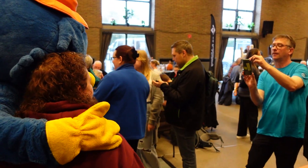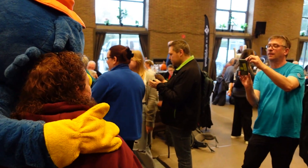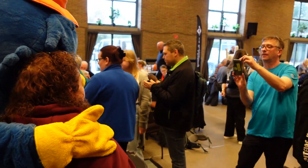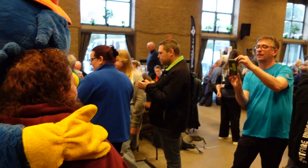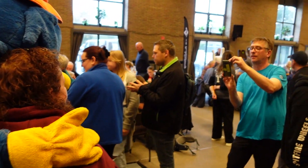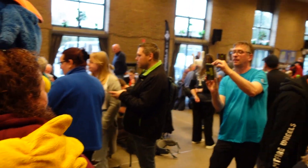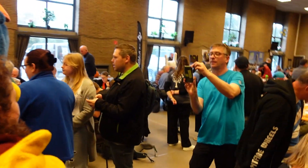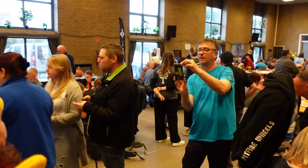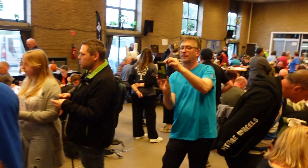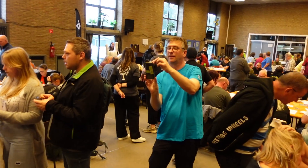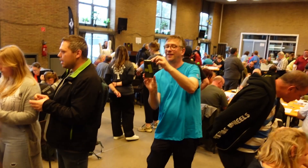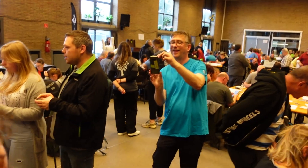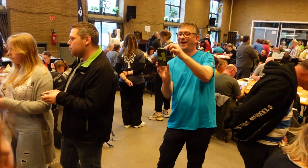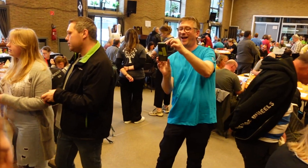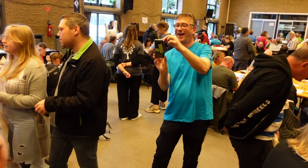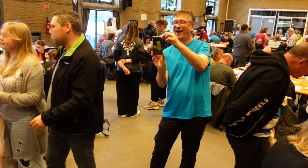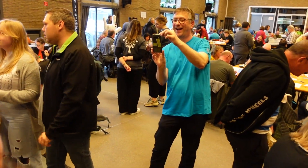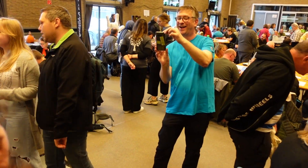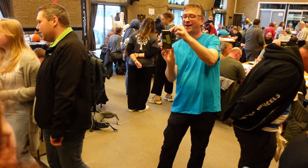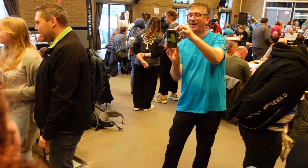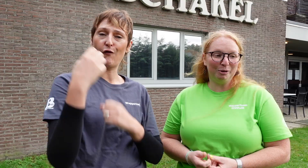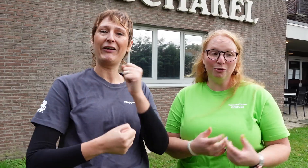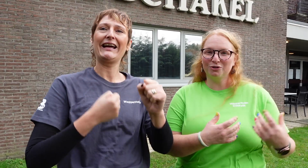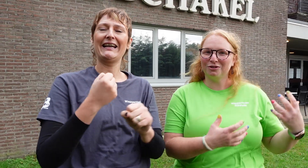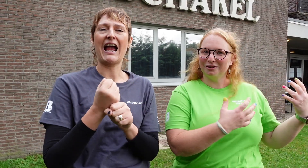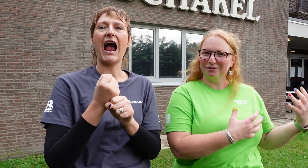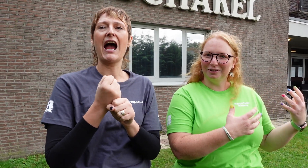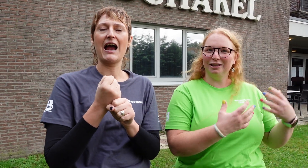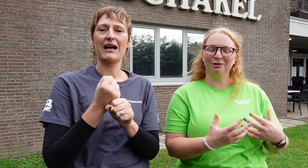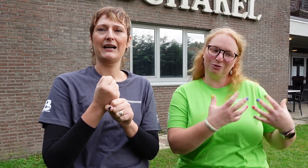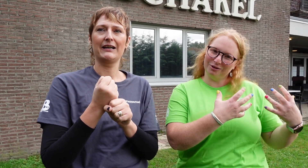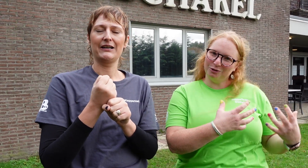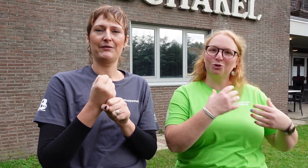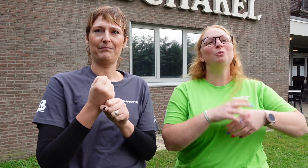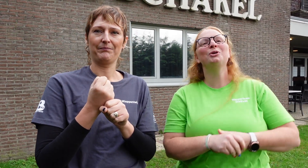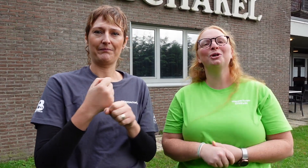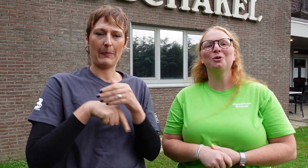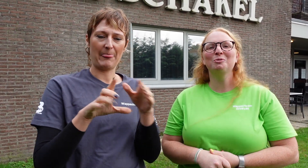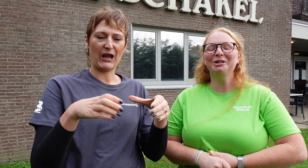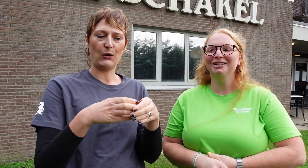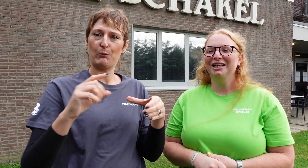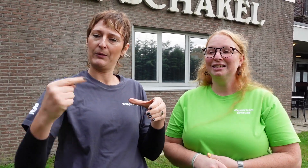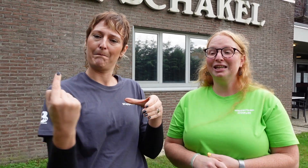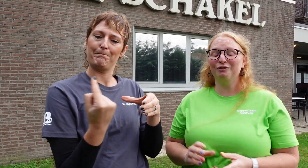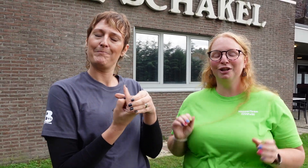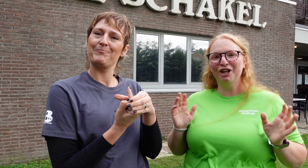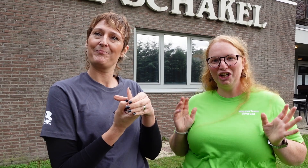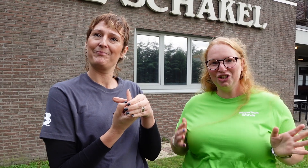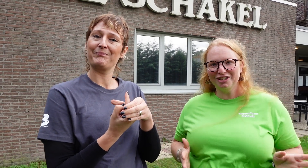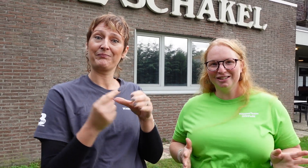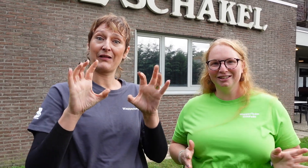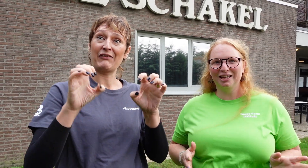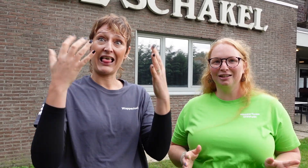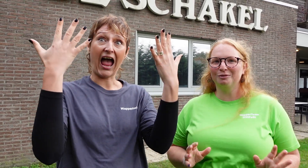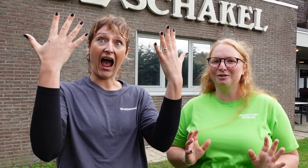ehm wappie is vorig jaar eh bij ons in ons in ons groepje gekomen die heeft heel veel